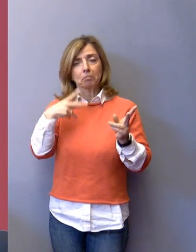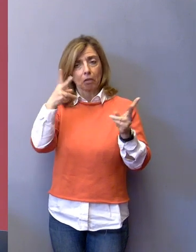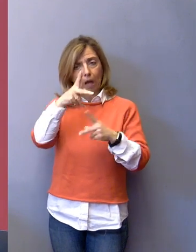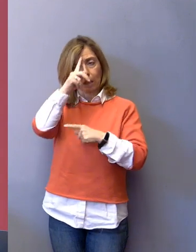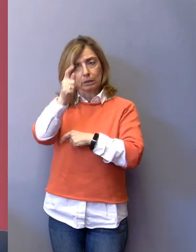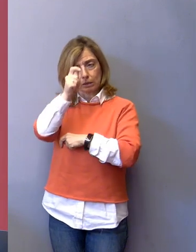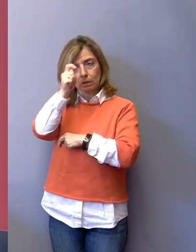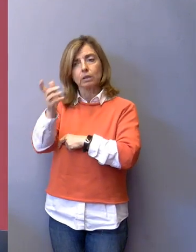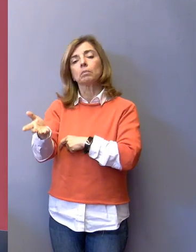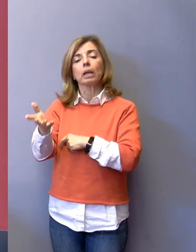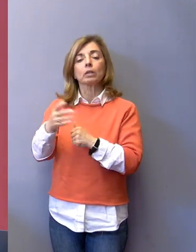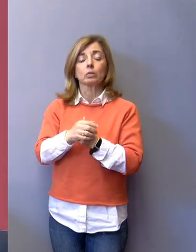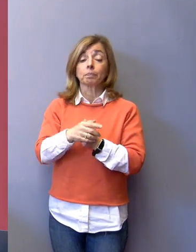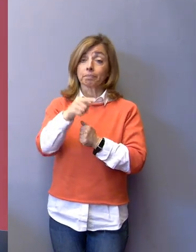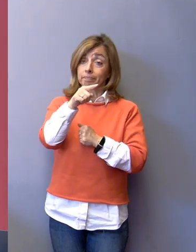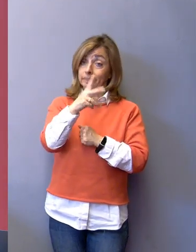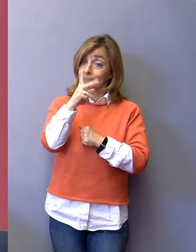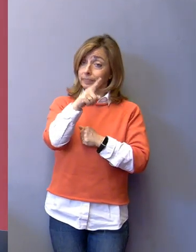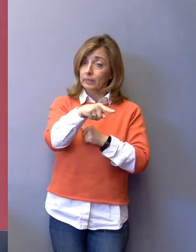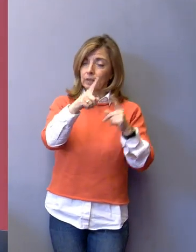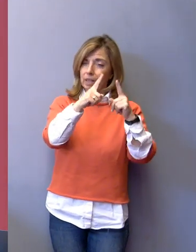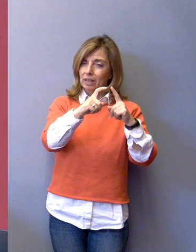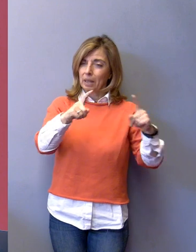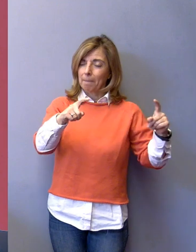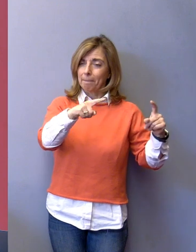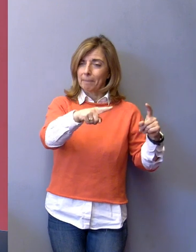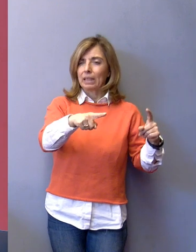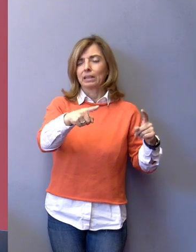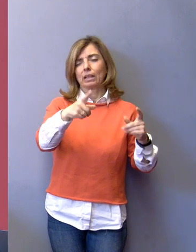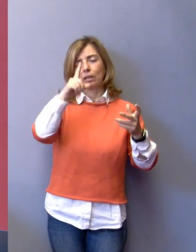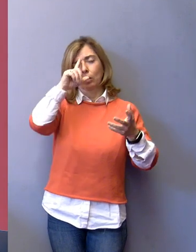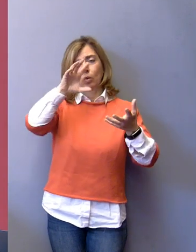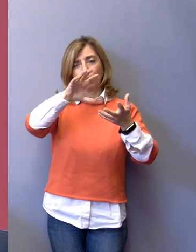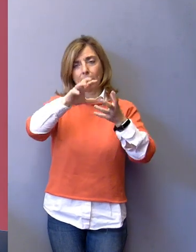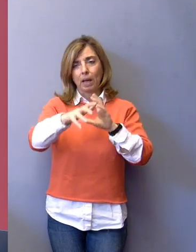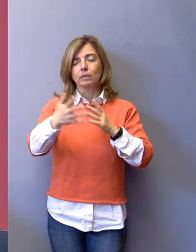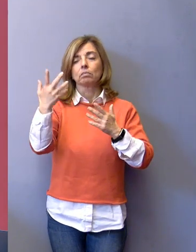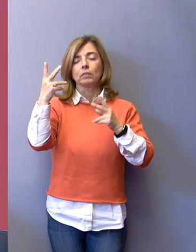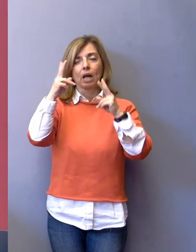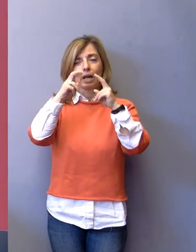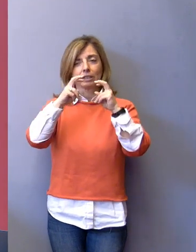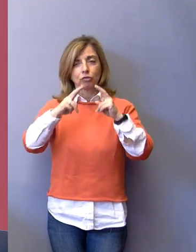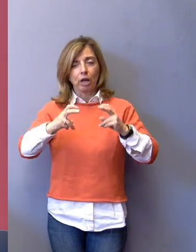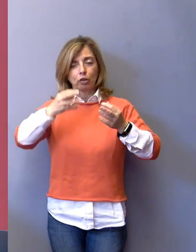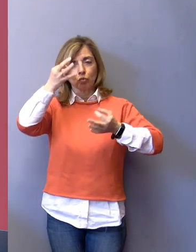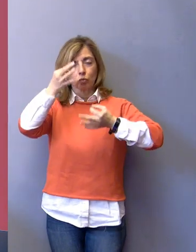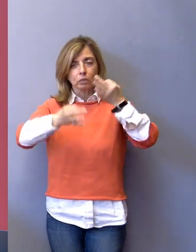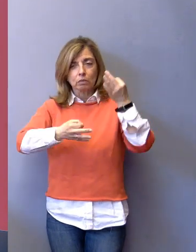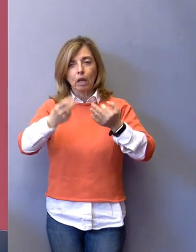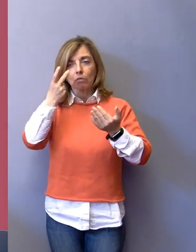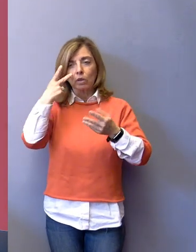è una materia molto complessa delle ricerche giurisprudenziali andando a vedere i precedenti nelle cause che coinvolgono i comuni